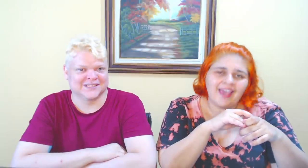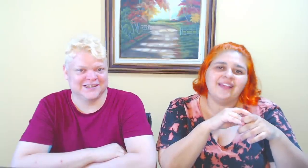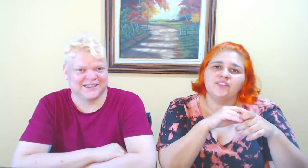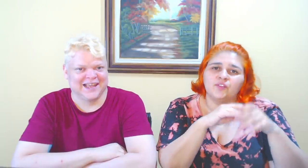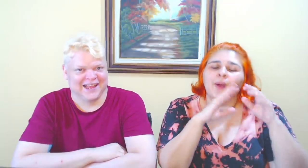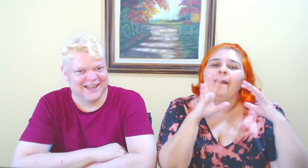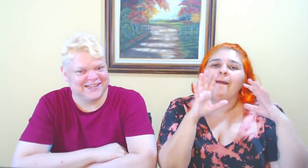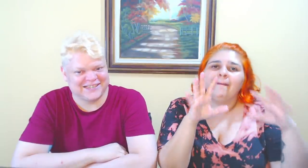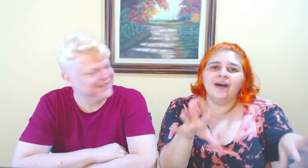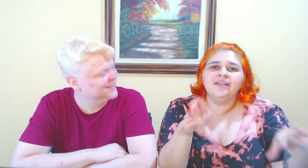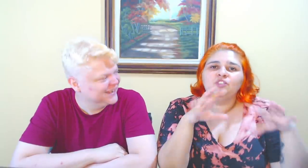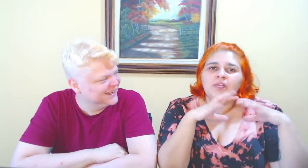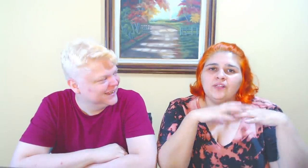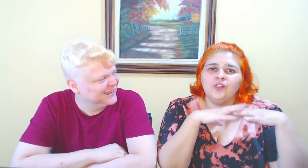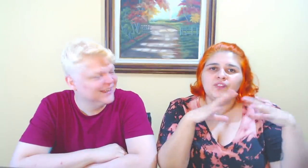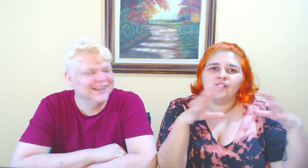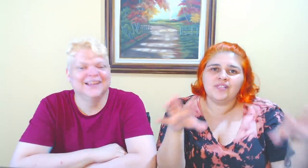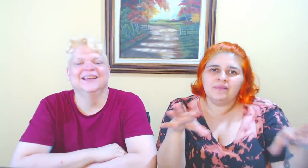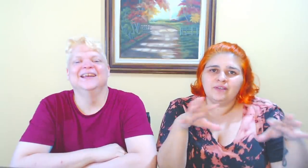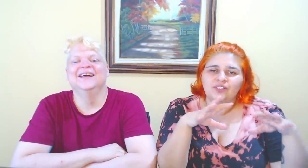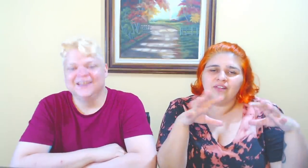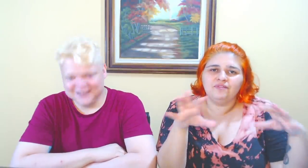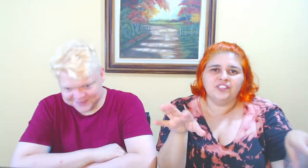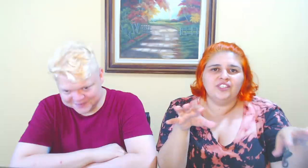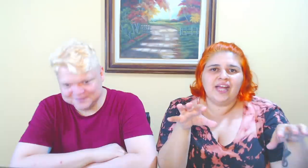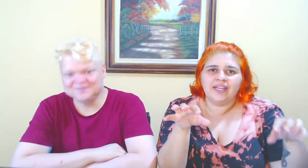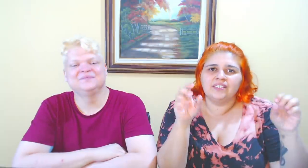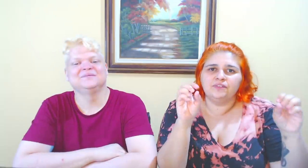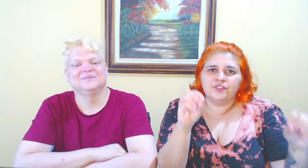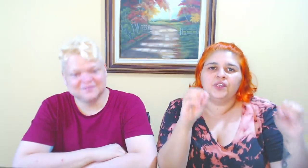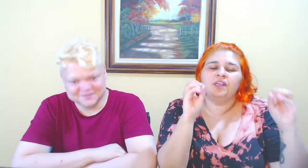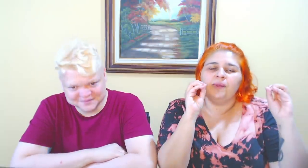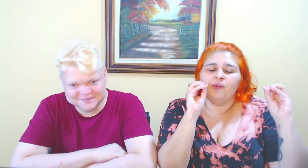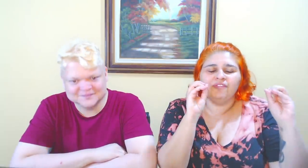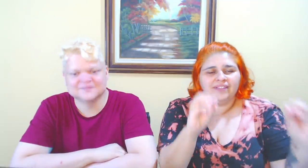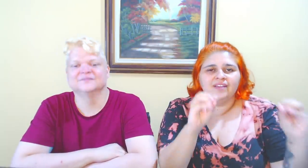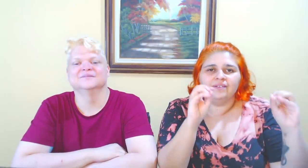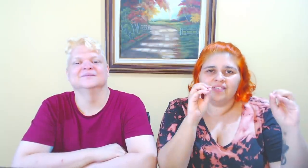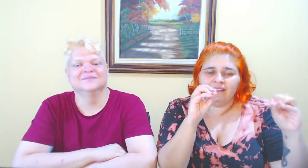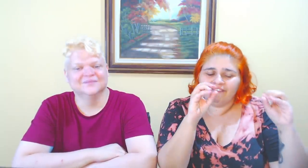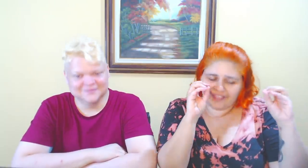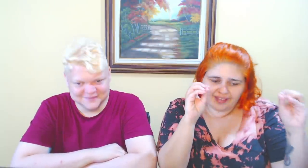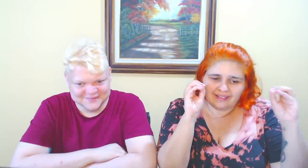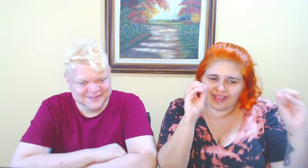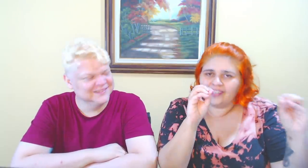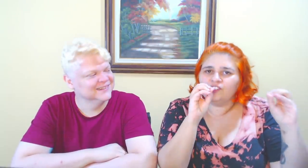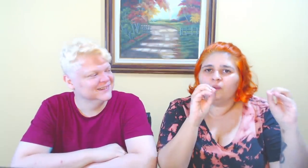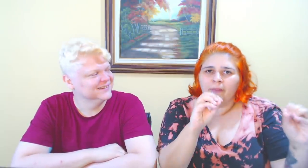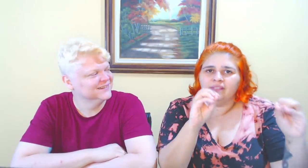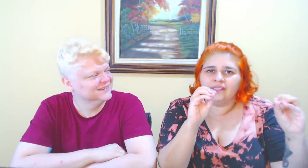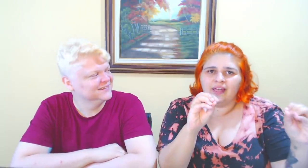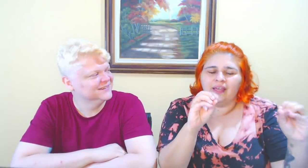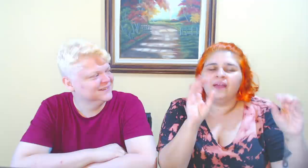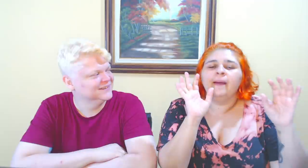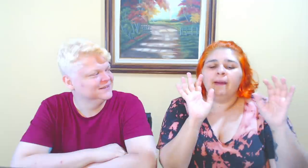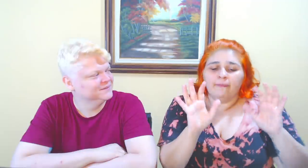Tênis Mande para todos Os seus amigos Que são fãs de Dark Esse vídeo aqui Para convencê-los A ver Tênis No momento que der Bom